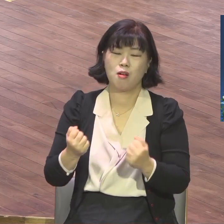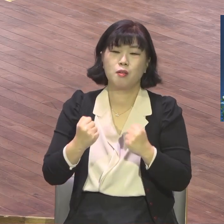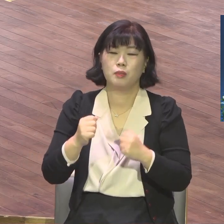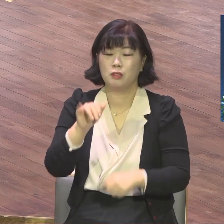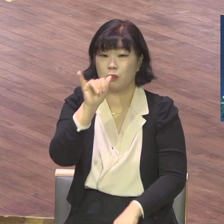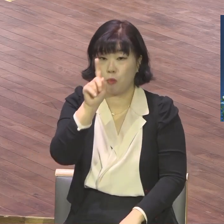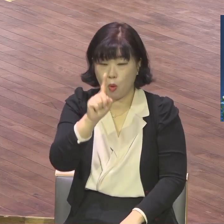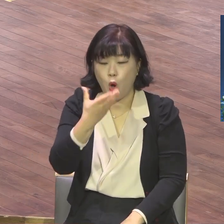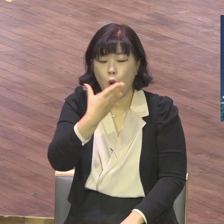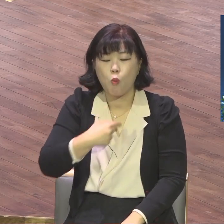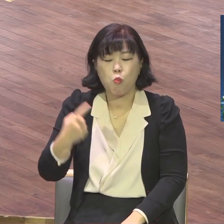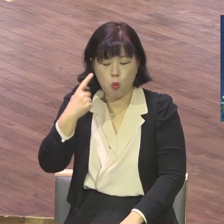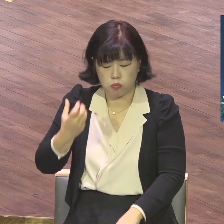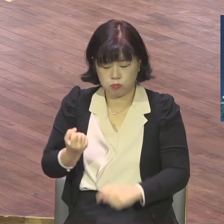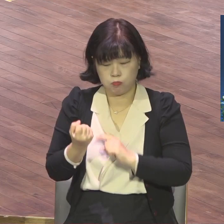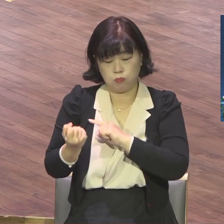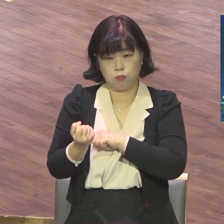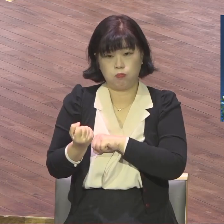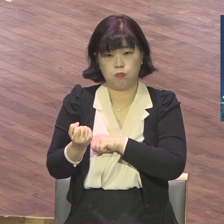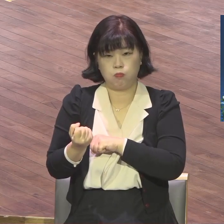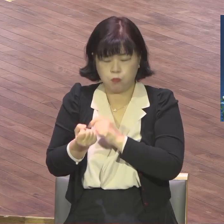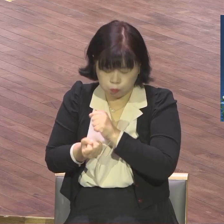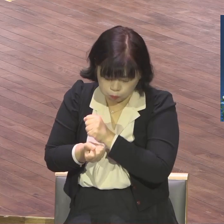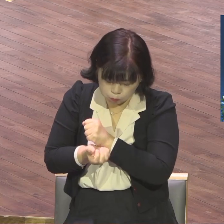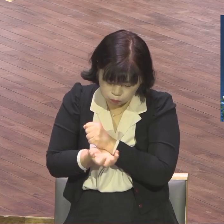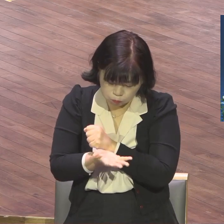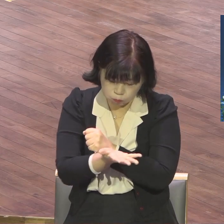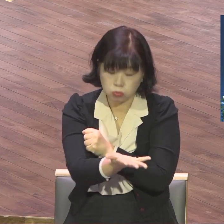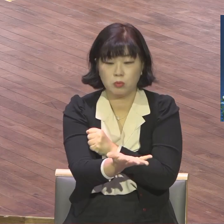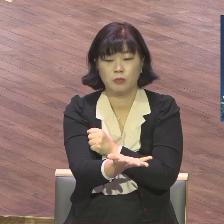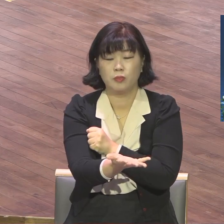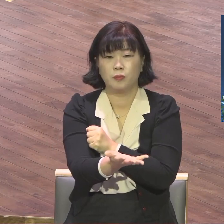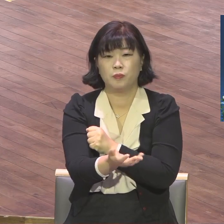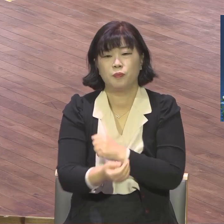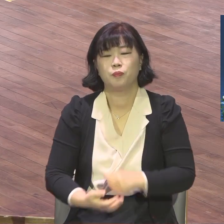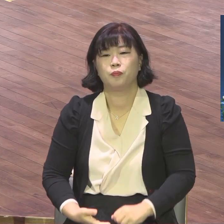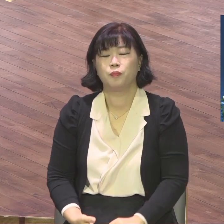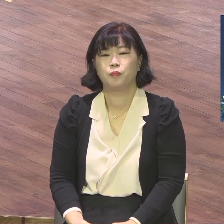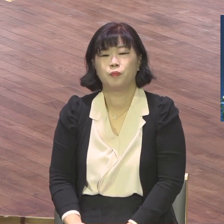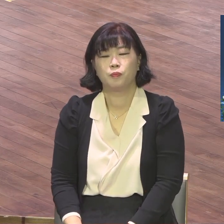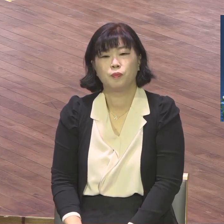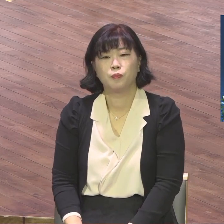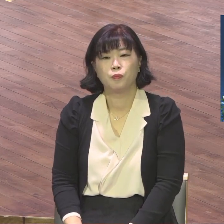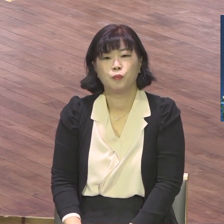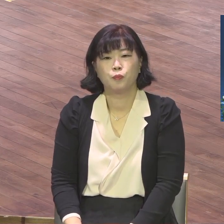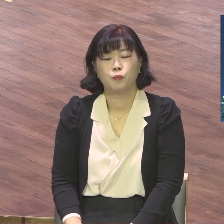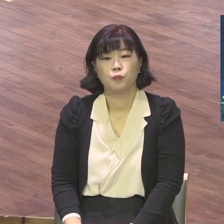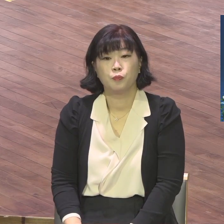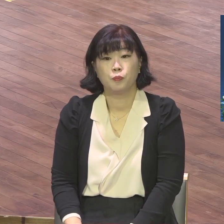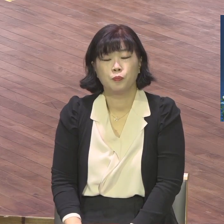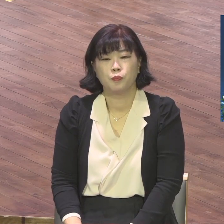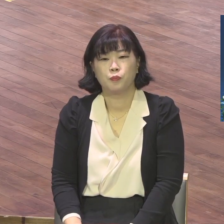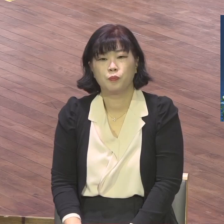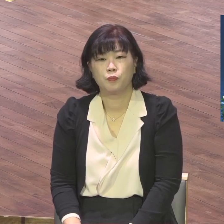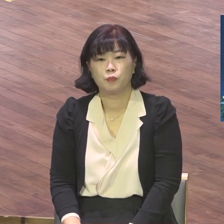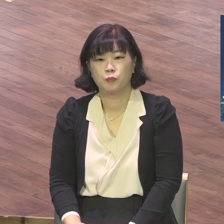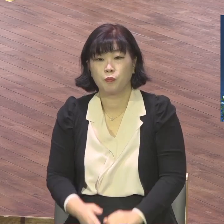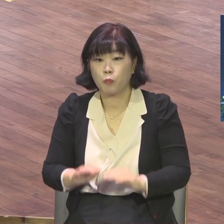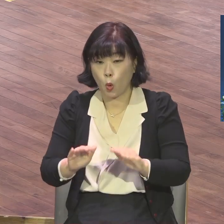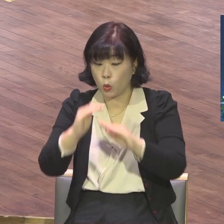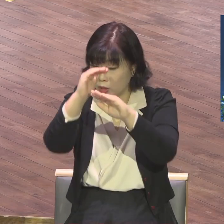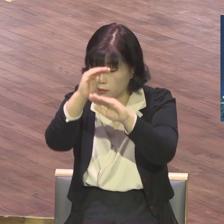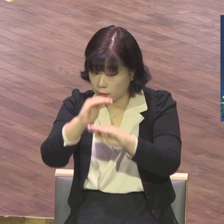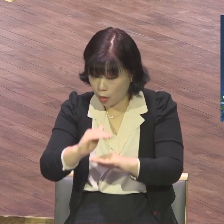어떻게 죄수의 몸으로 복음의 영향을 담대하게 거침없이 입혔는지 본문을 통해서 답을 여러분